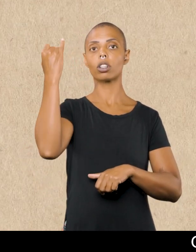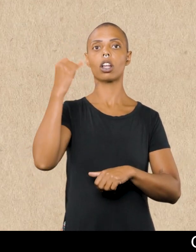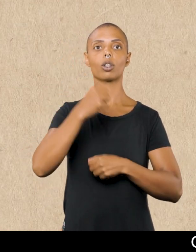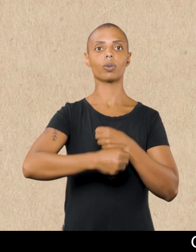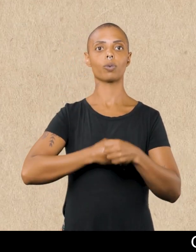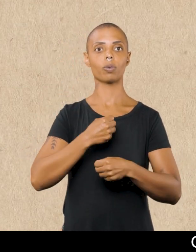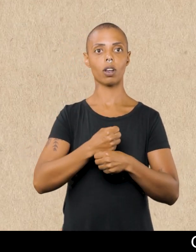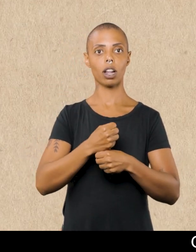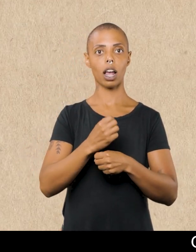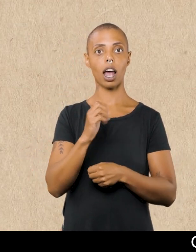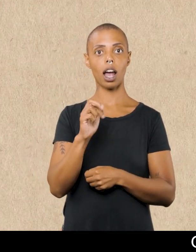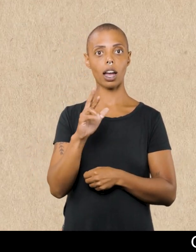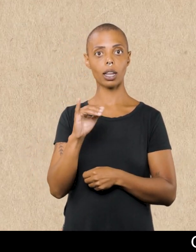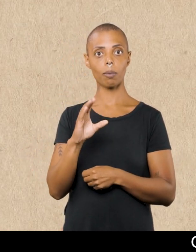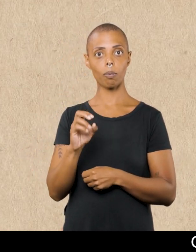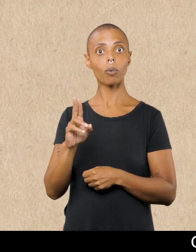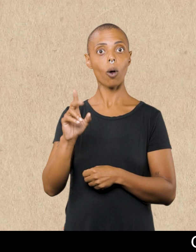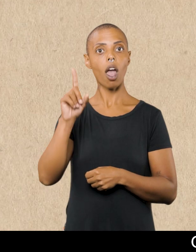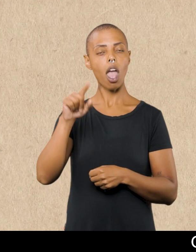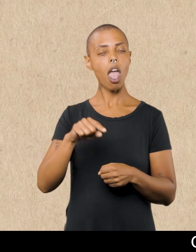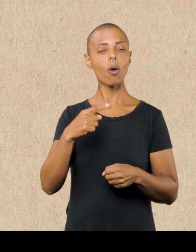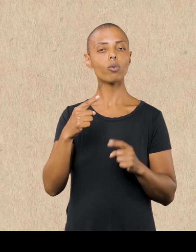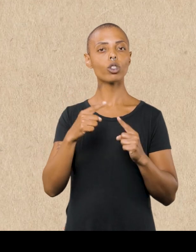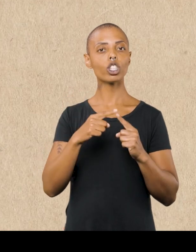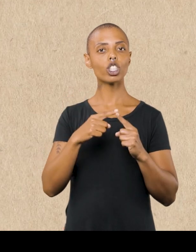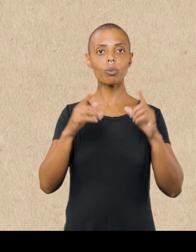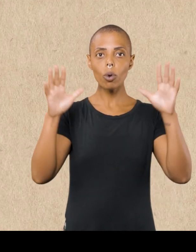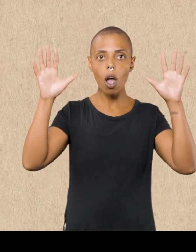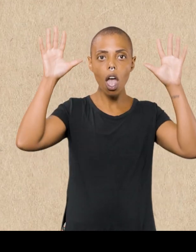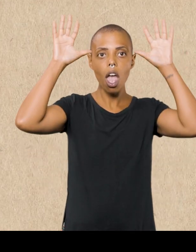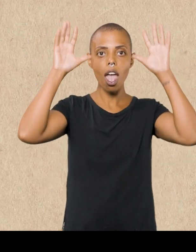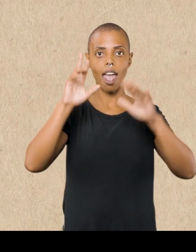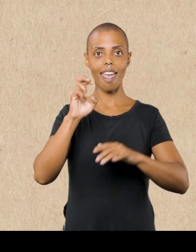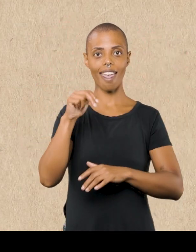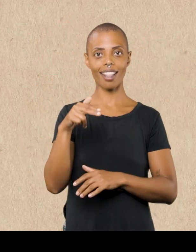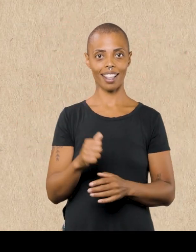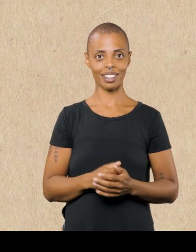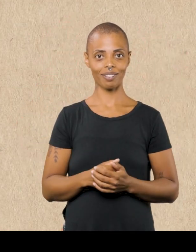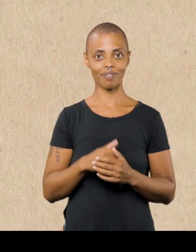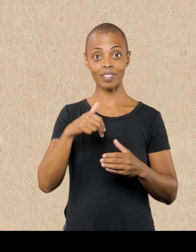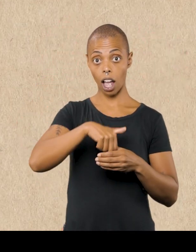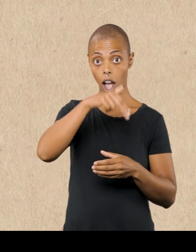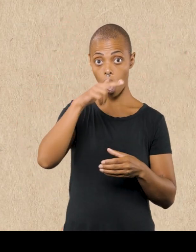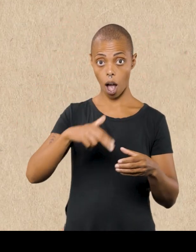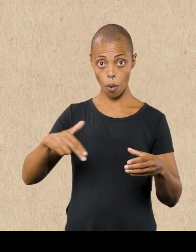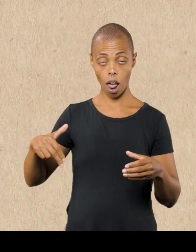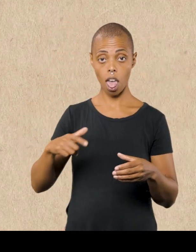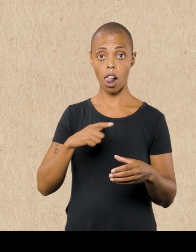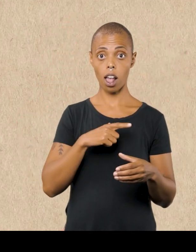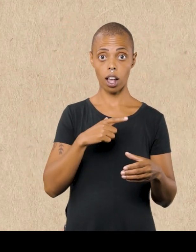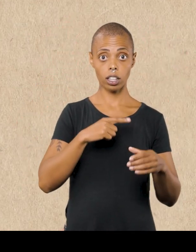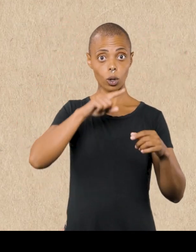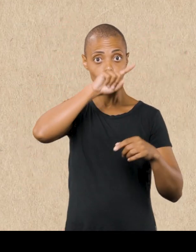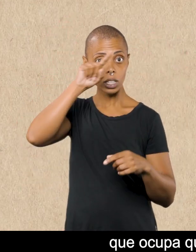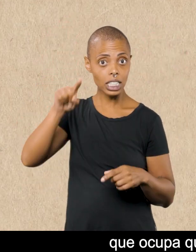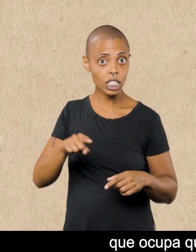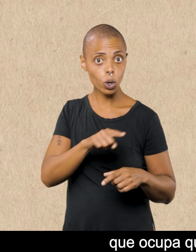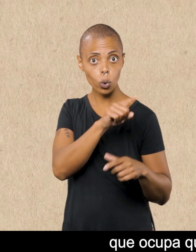paisagem, marcando uma época importante do ano. Os caribus são uma espécie de rena.